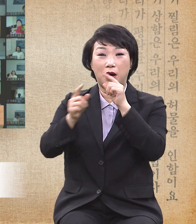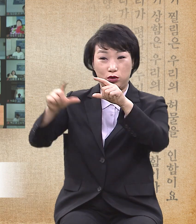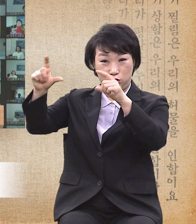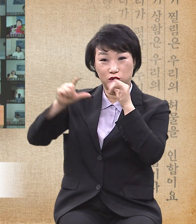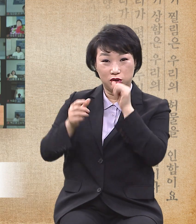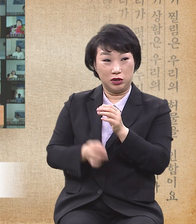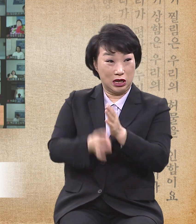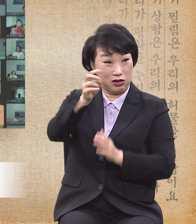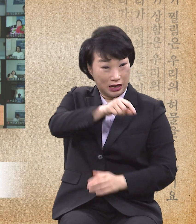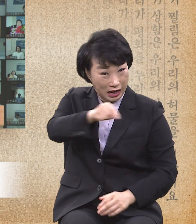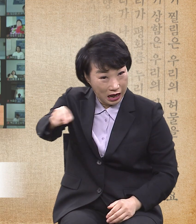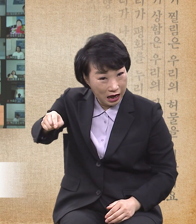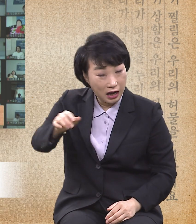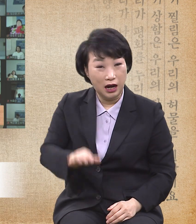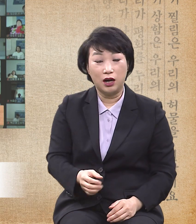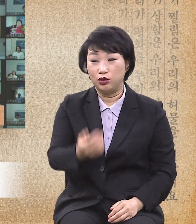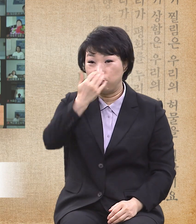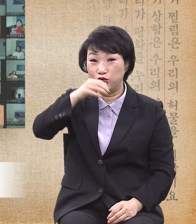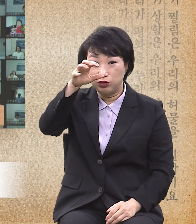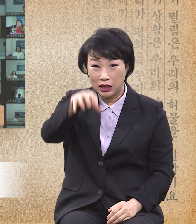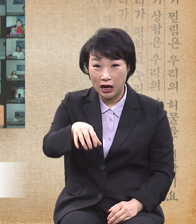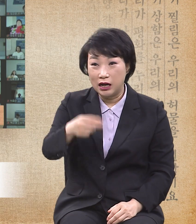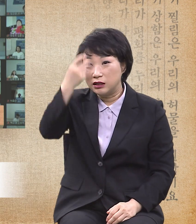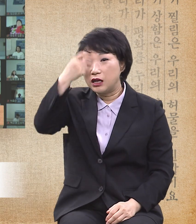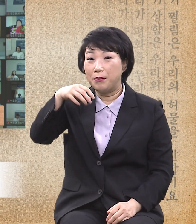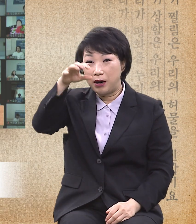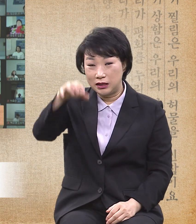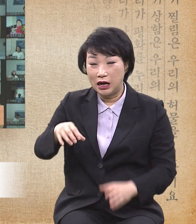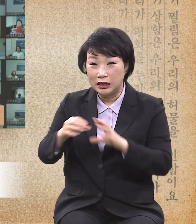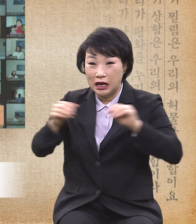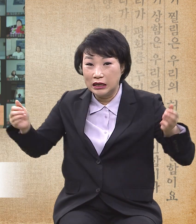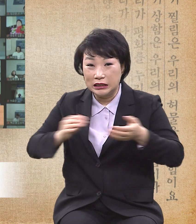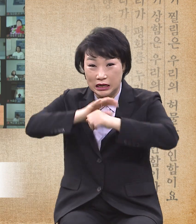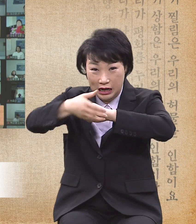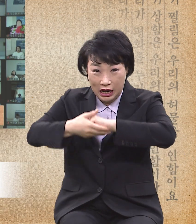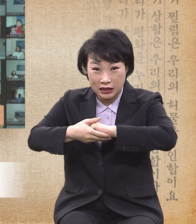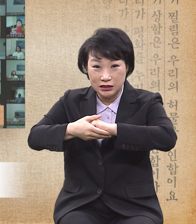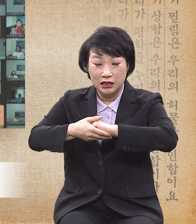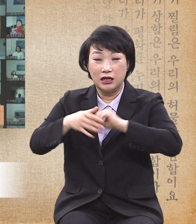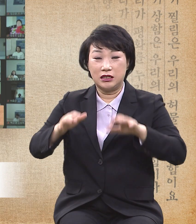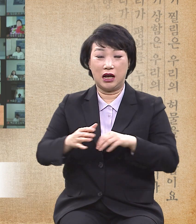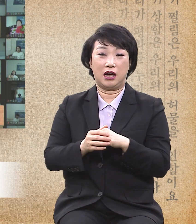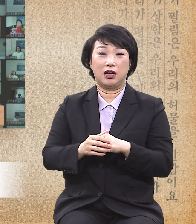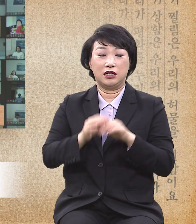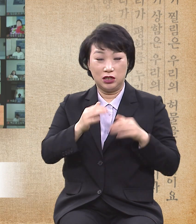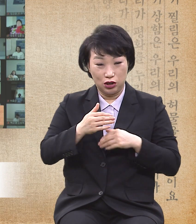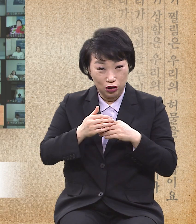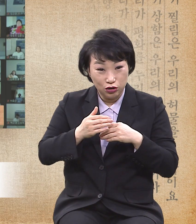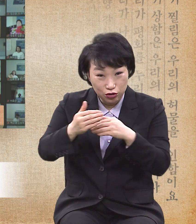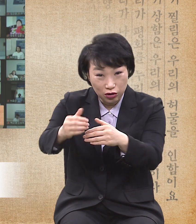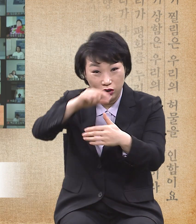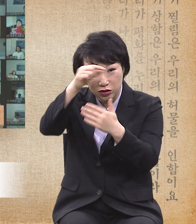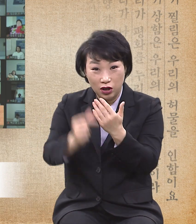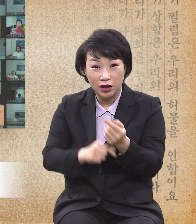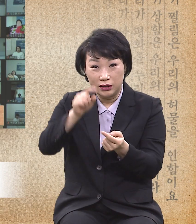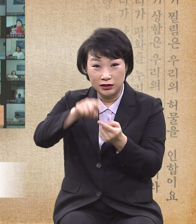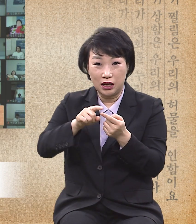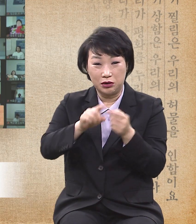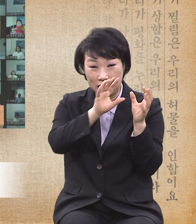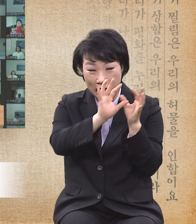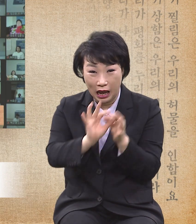예루살렘에서 유다에서 사마리아와 땅끝까지 절차 순서대로